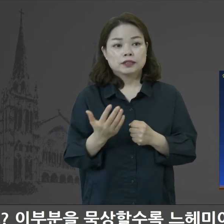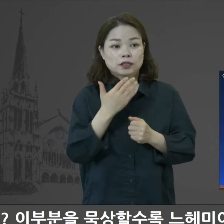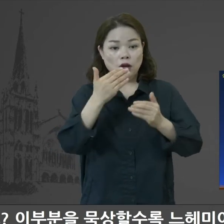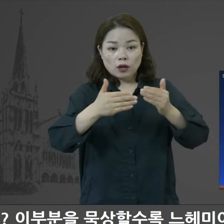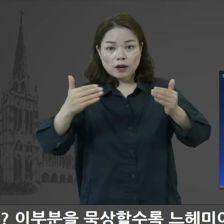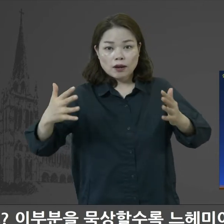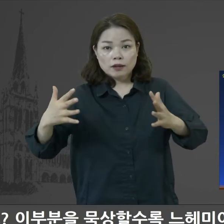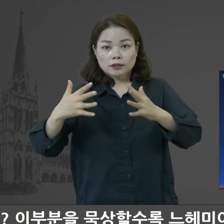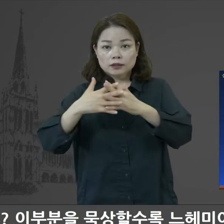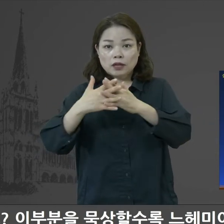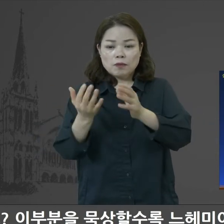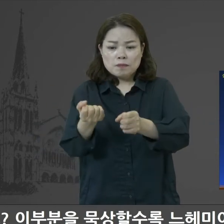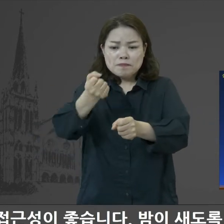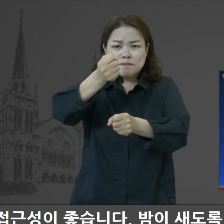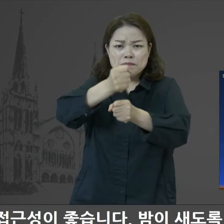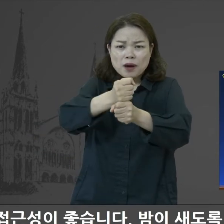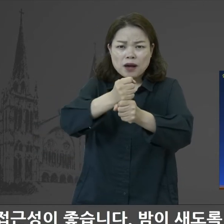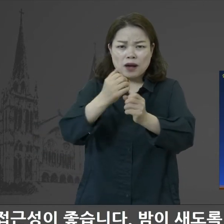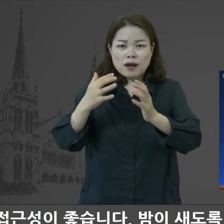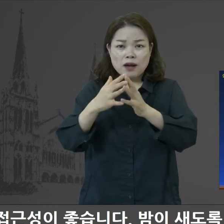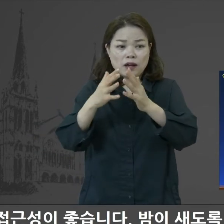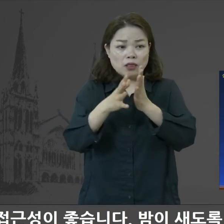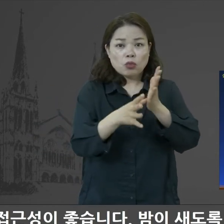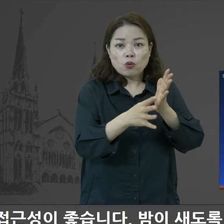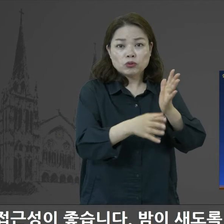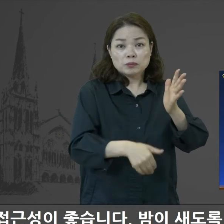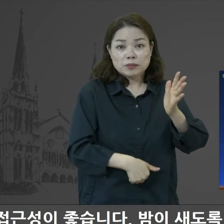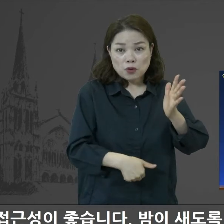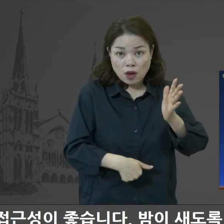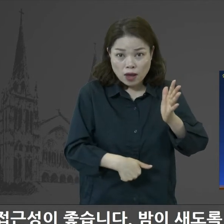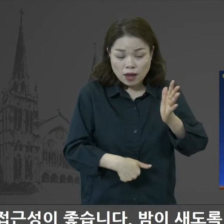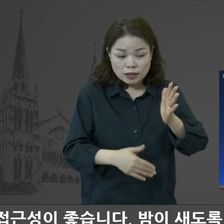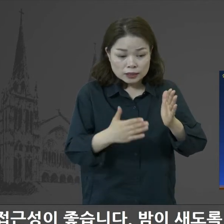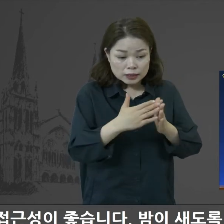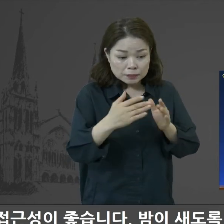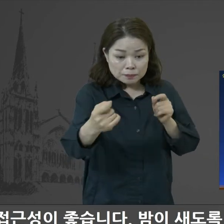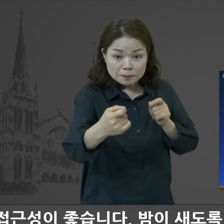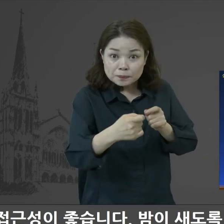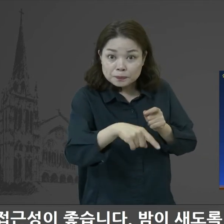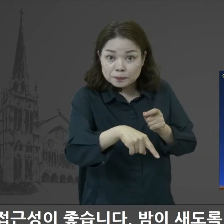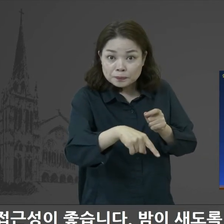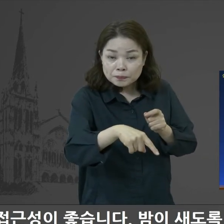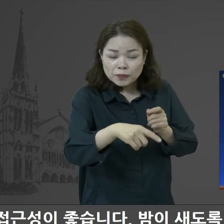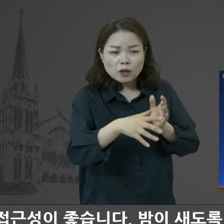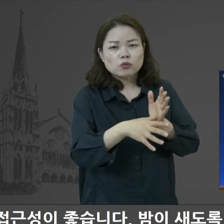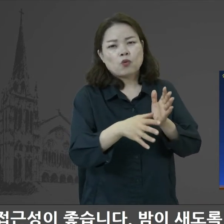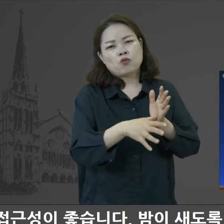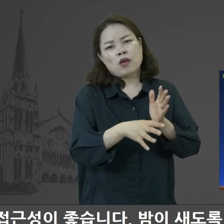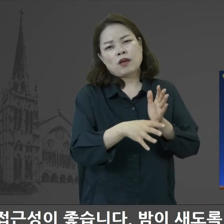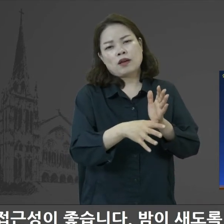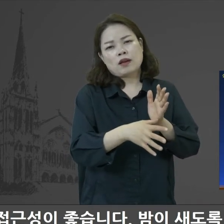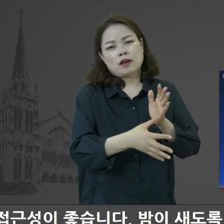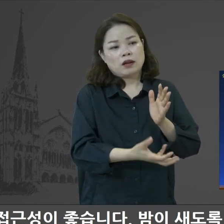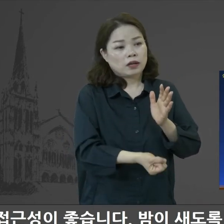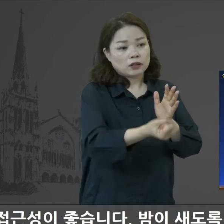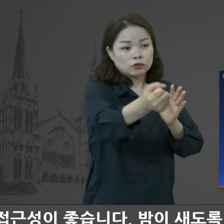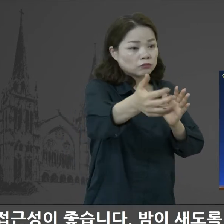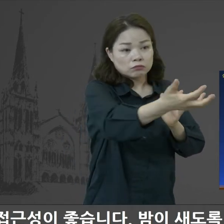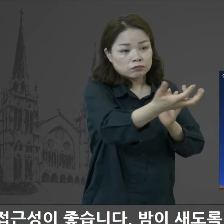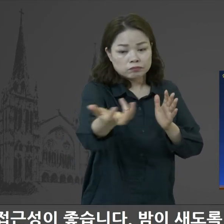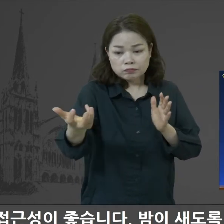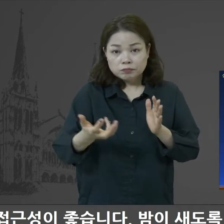성벽을 세우려고 하면 많은 도구들이 필요하겠죠. 그런데 이 집 앞이다 보니까 그런 도구들을 이동할 필요가